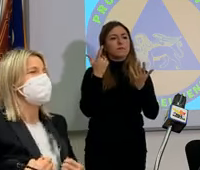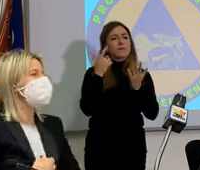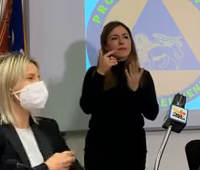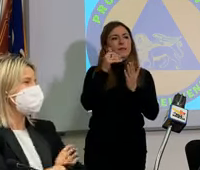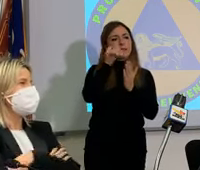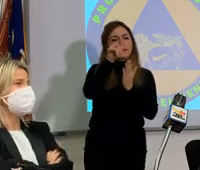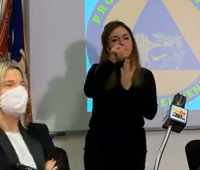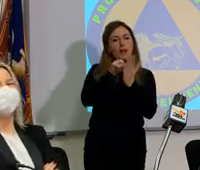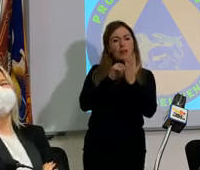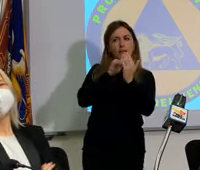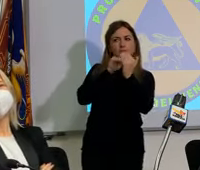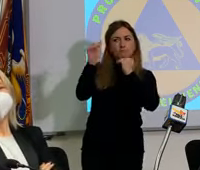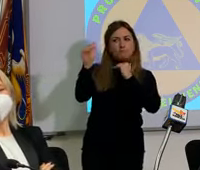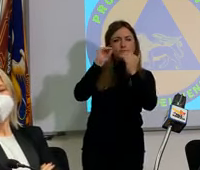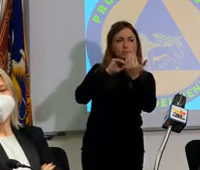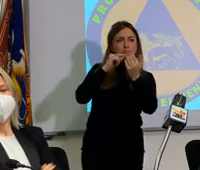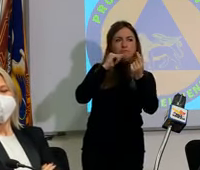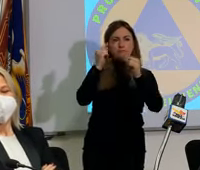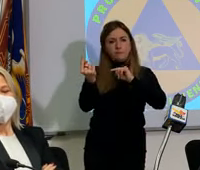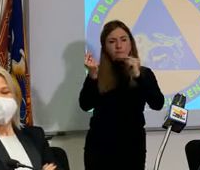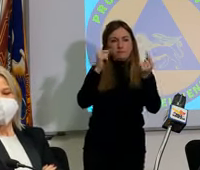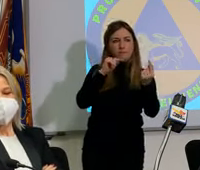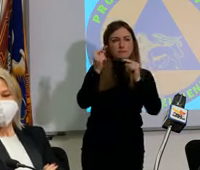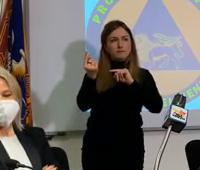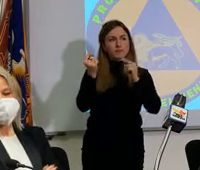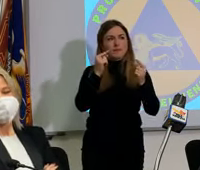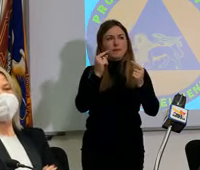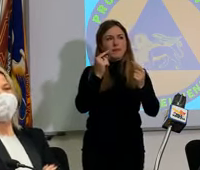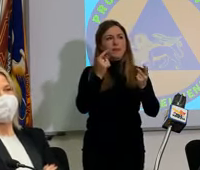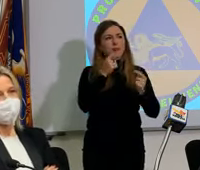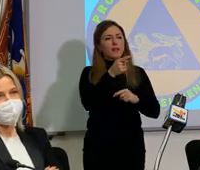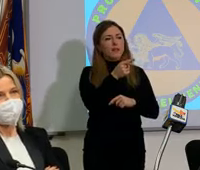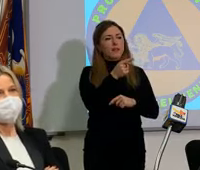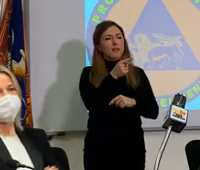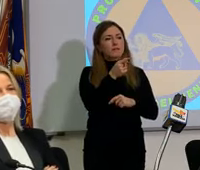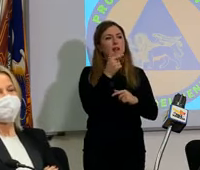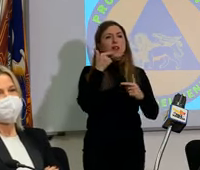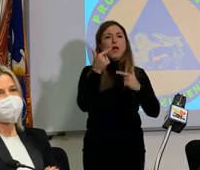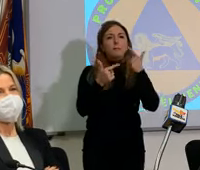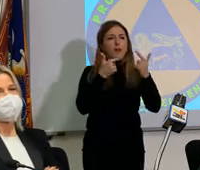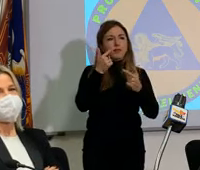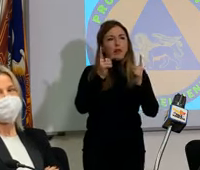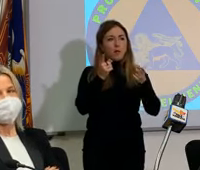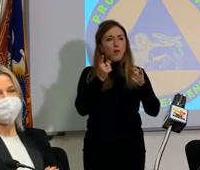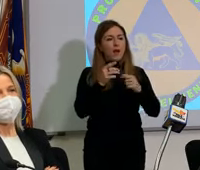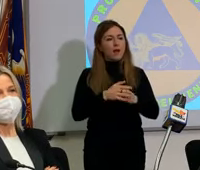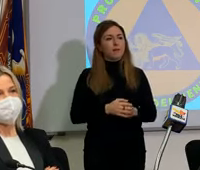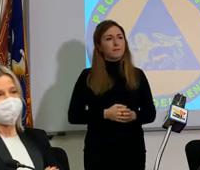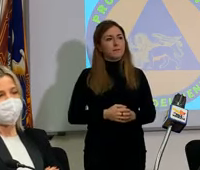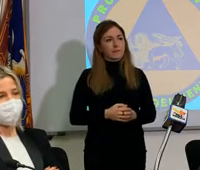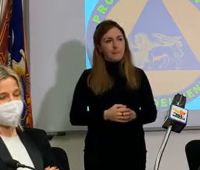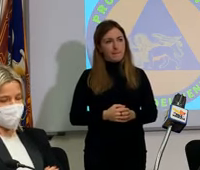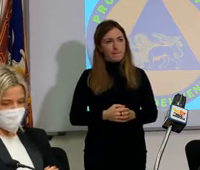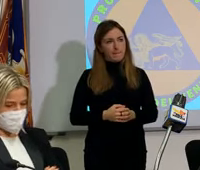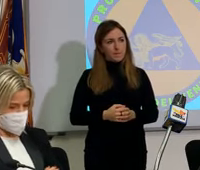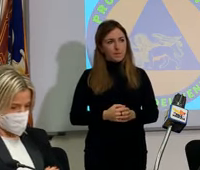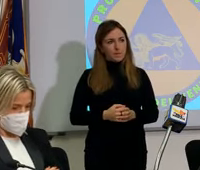sulle ricordo magari perché non tutti hanno presente lei aveva lamentato che talvolta ci sono